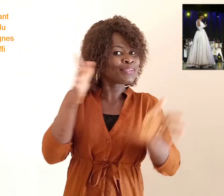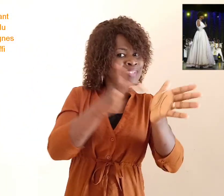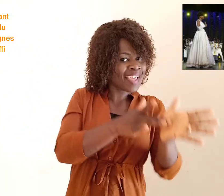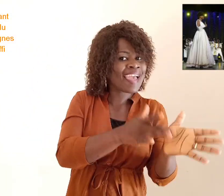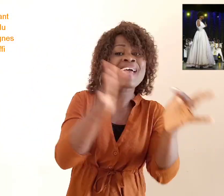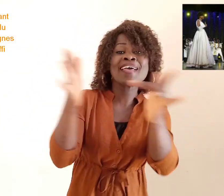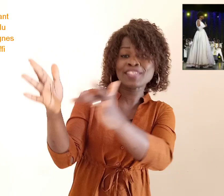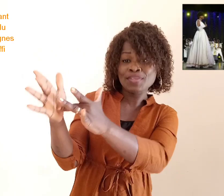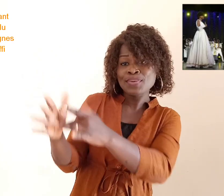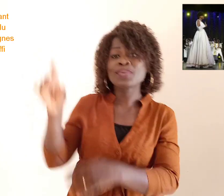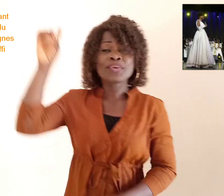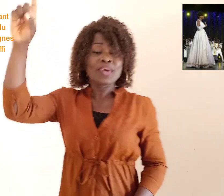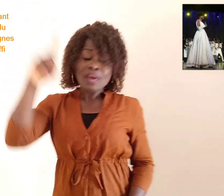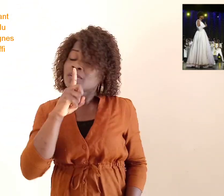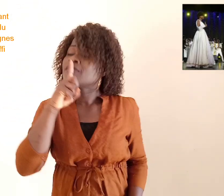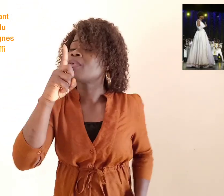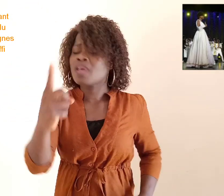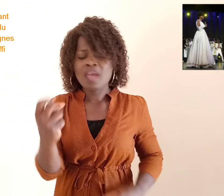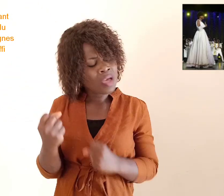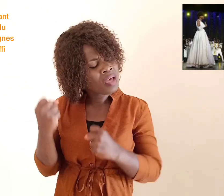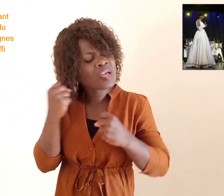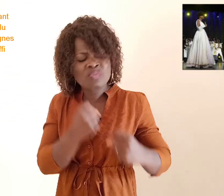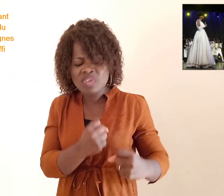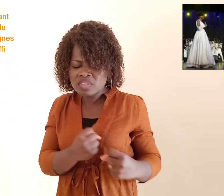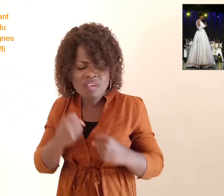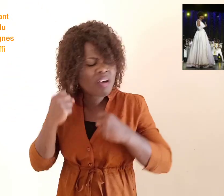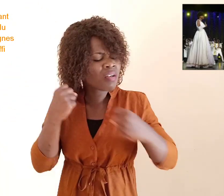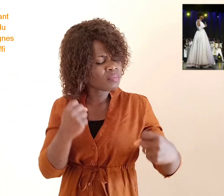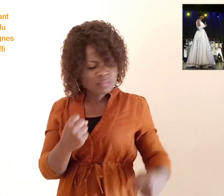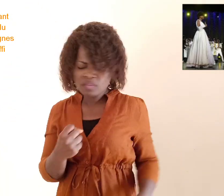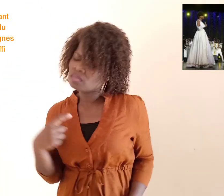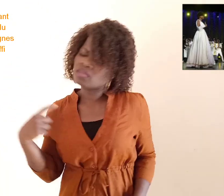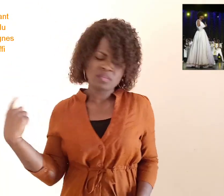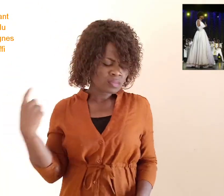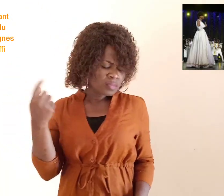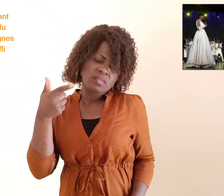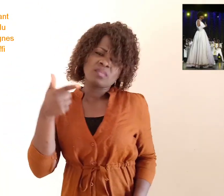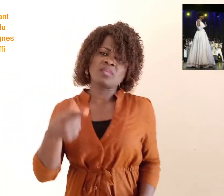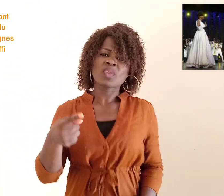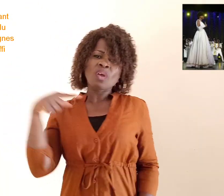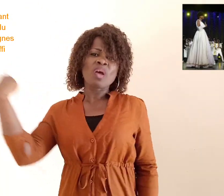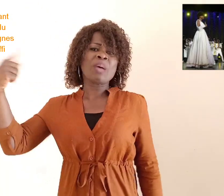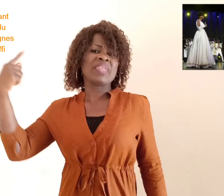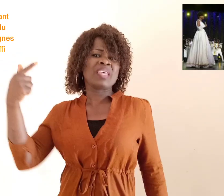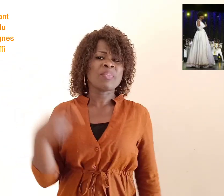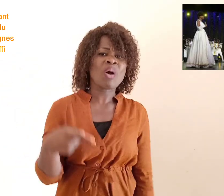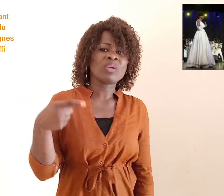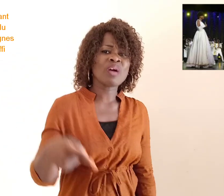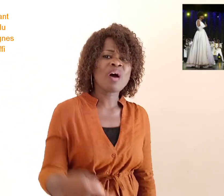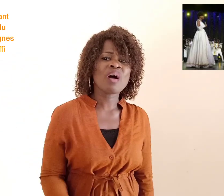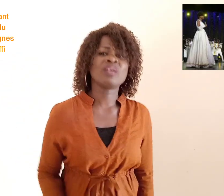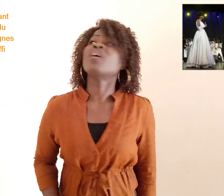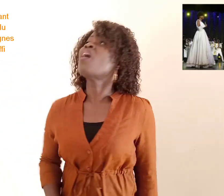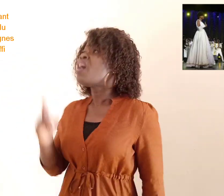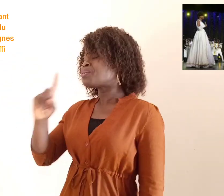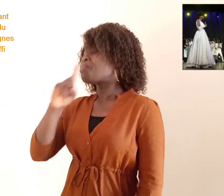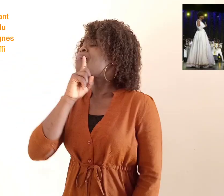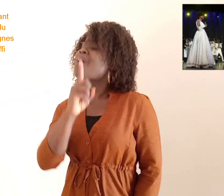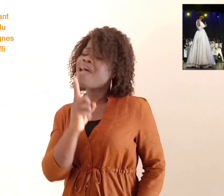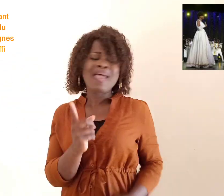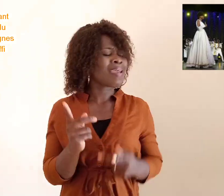Jésus Jésus Tu es puissant, Tant la puissance, tu as créé le monde, Et